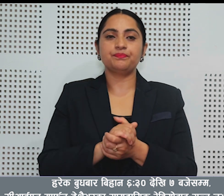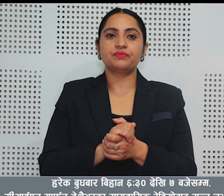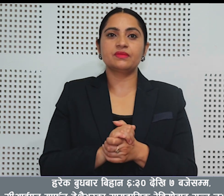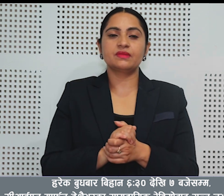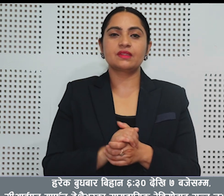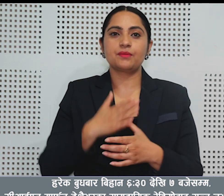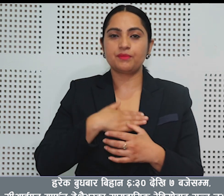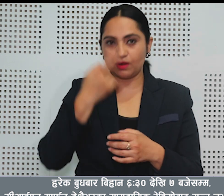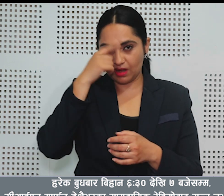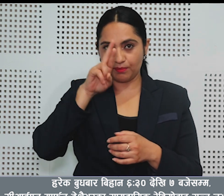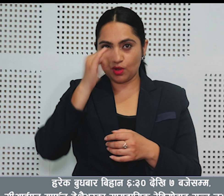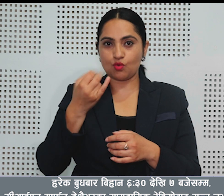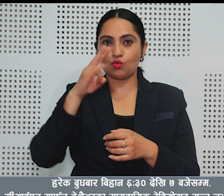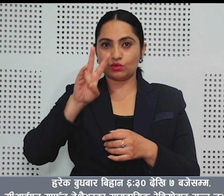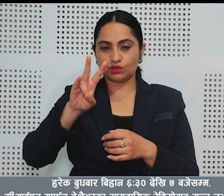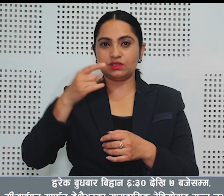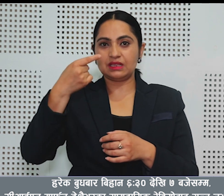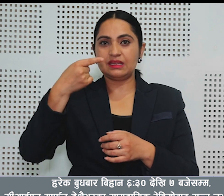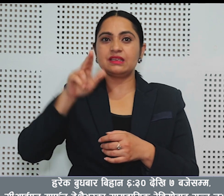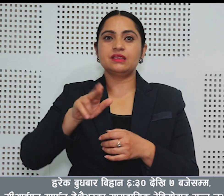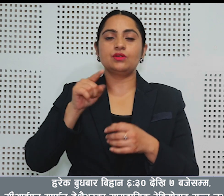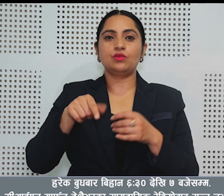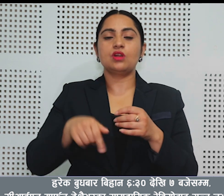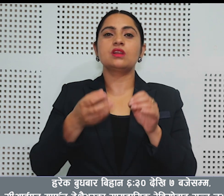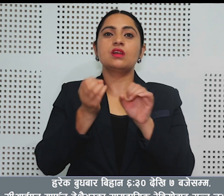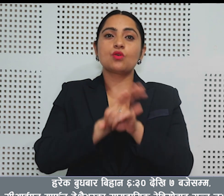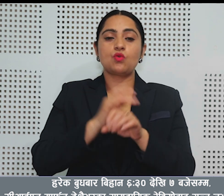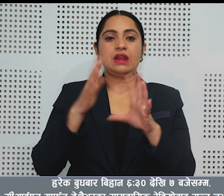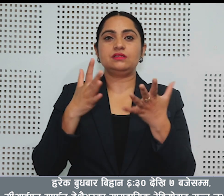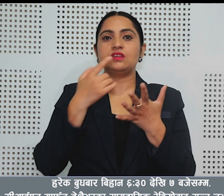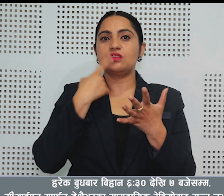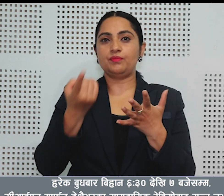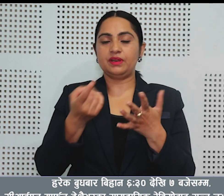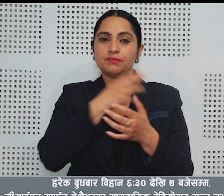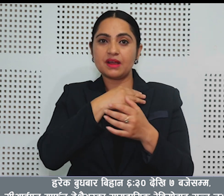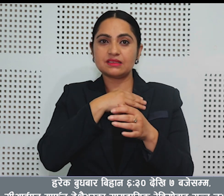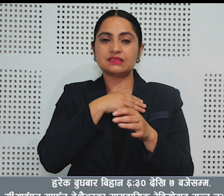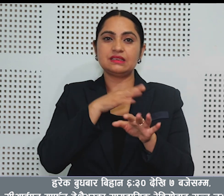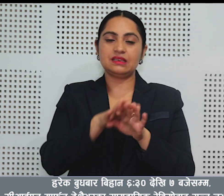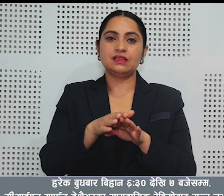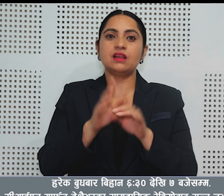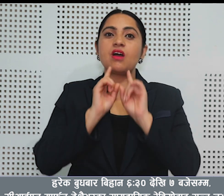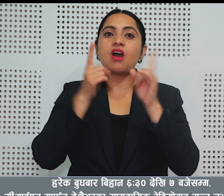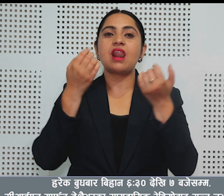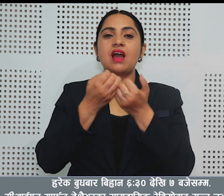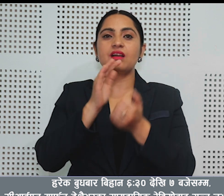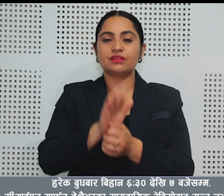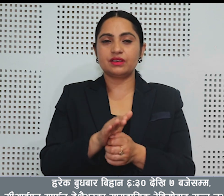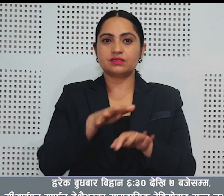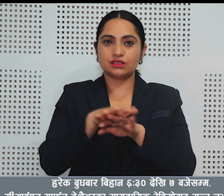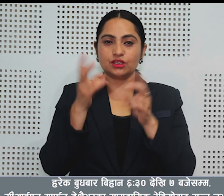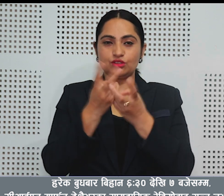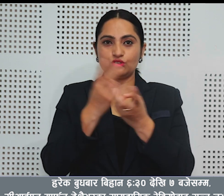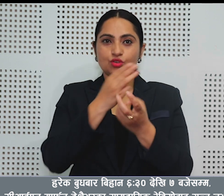हो, म नेपालगञ्ज बस्छु। तर कोरोना हल्ला छैन भन्ने मान्छेले धेरै जस्तो मान्छेले सुनेछु। धेरै